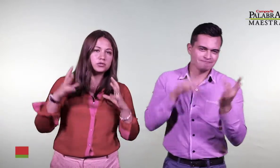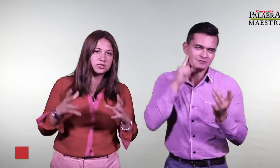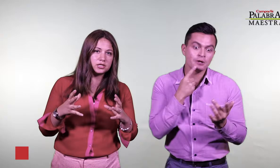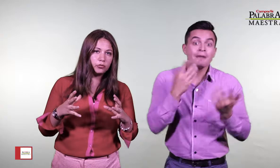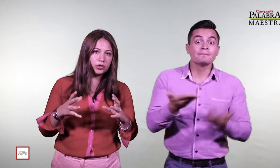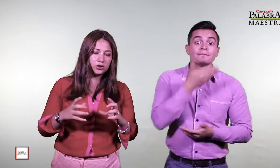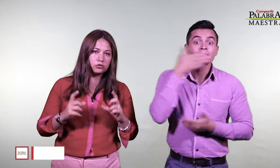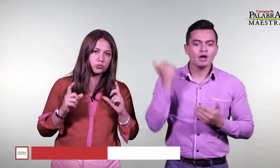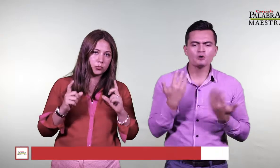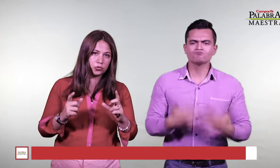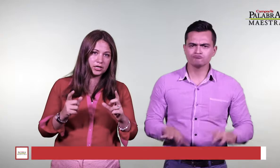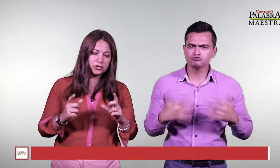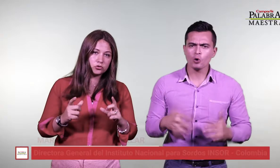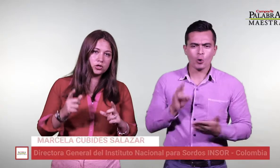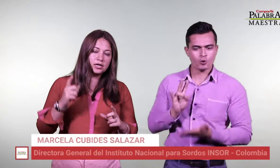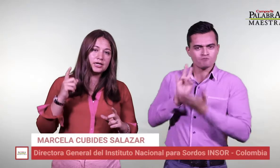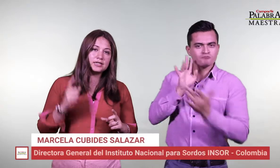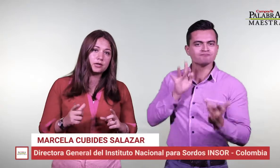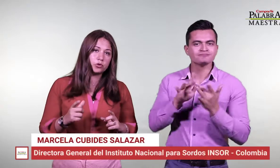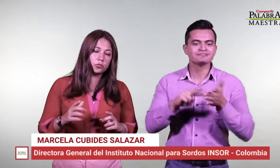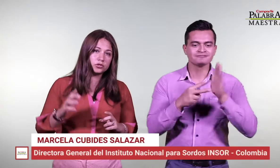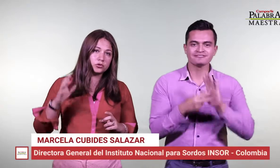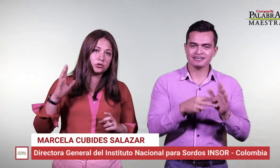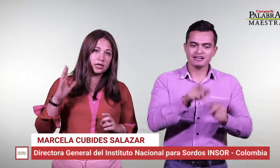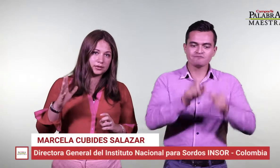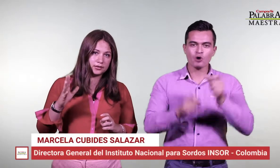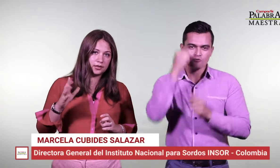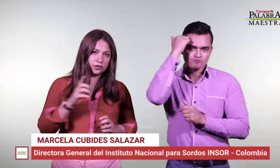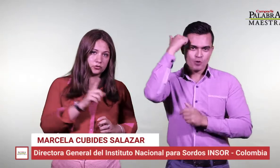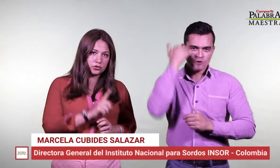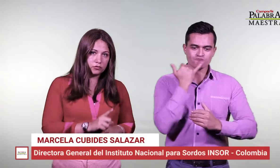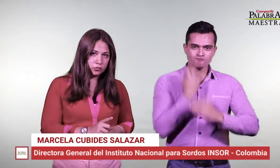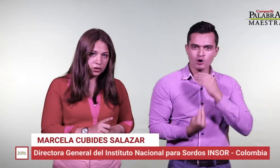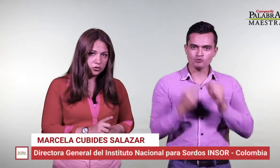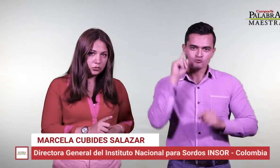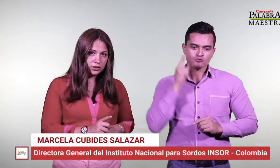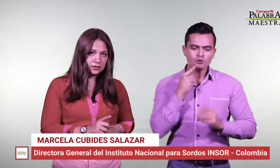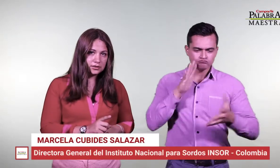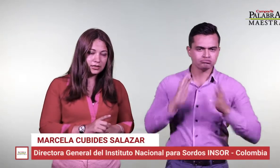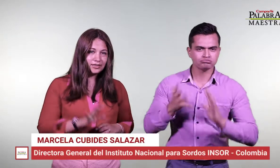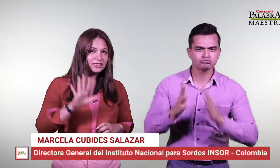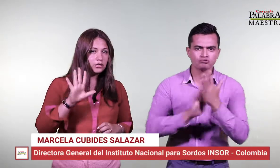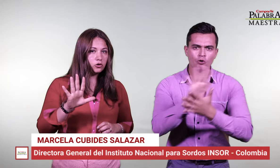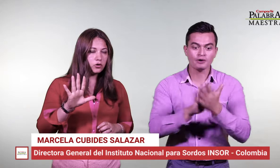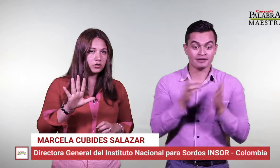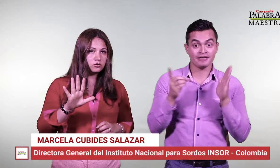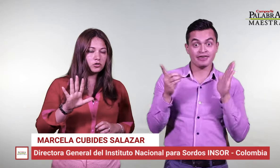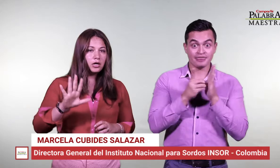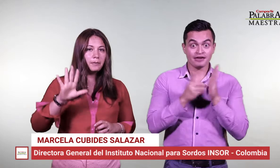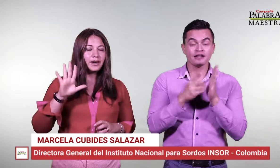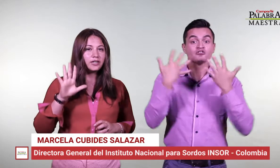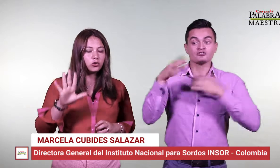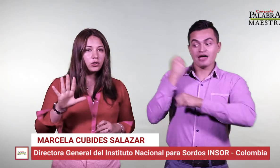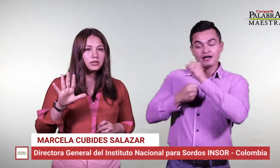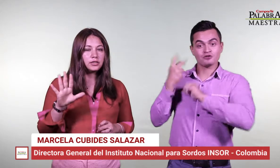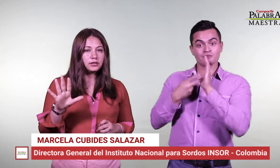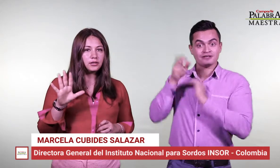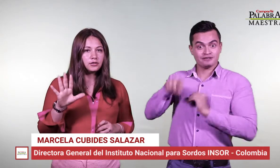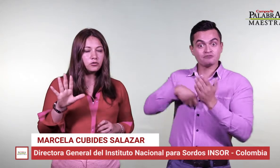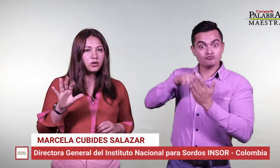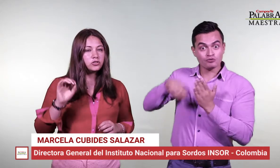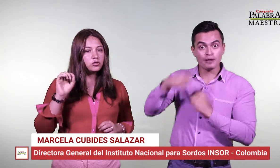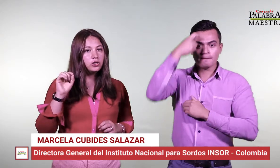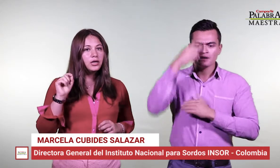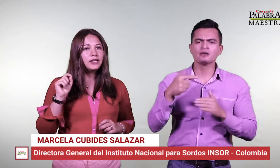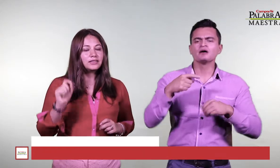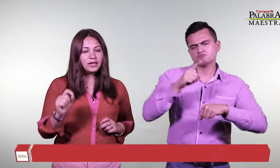pertinente. Entonces, este modelo nos propone esto y se ha propuesto en ese decreto que se firmó en el 2017, 5 años para que todas las